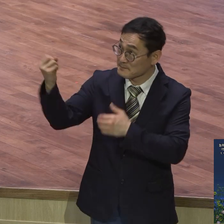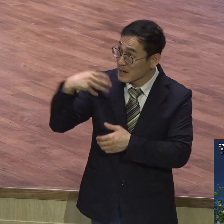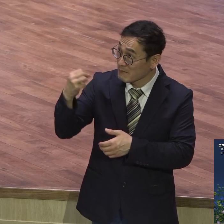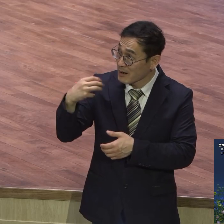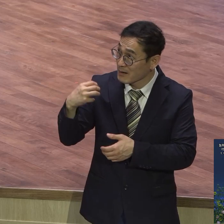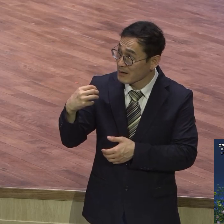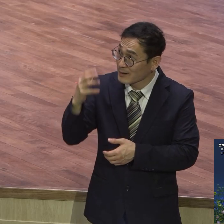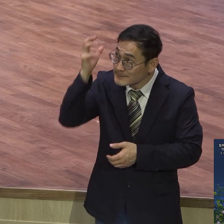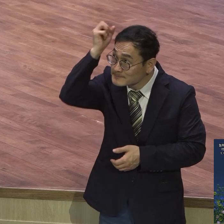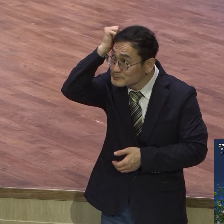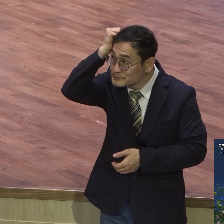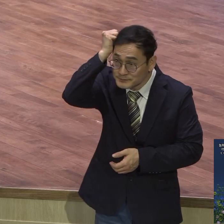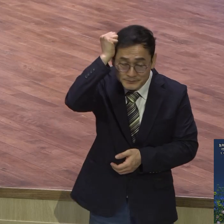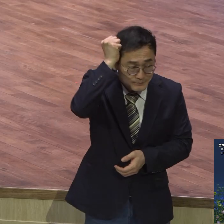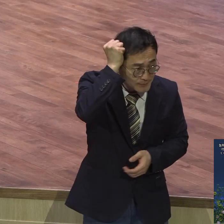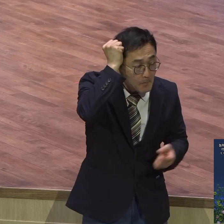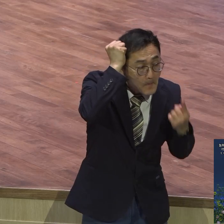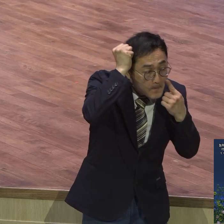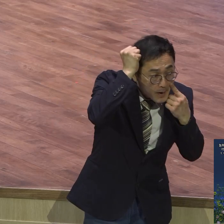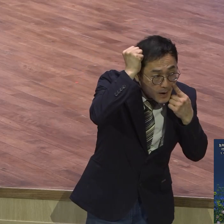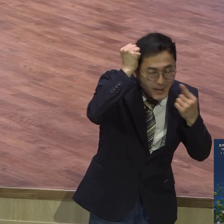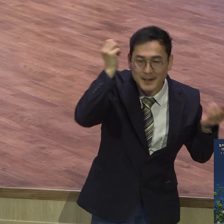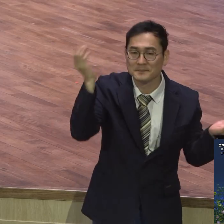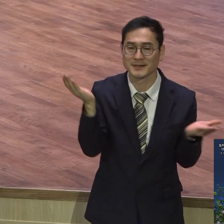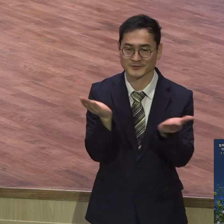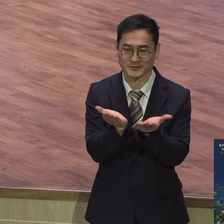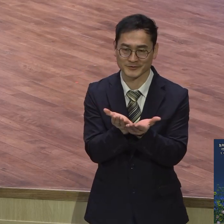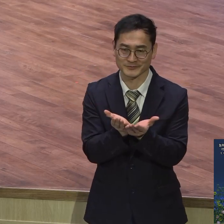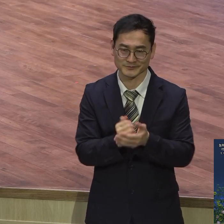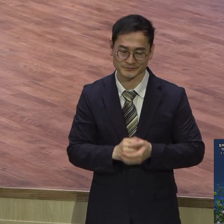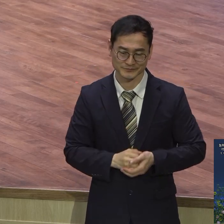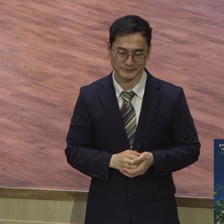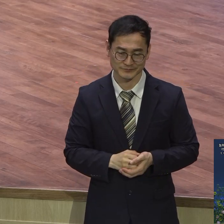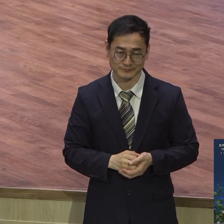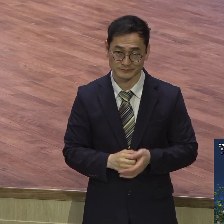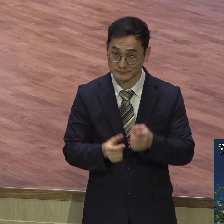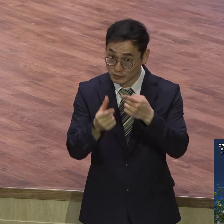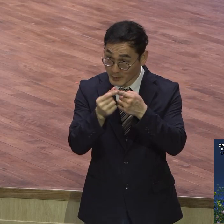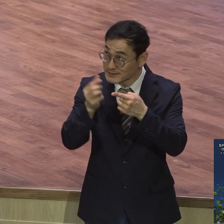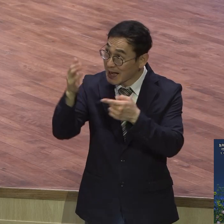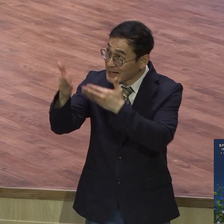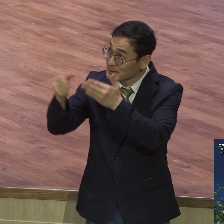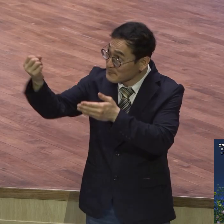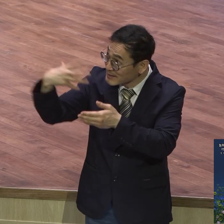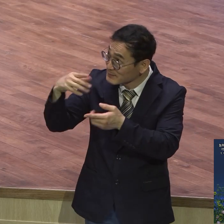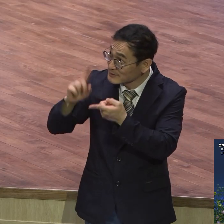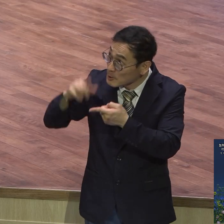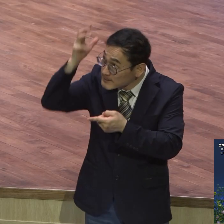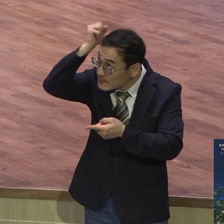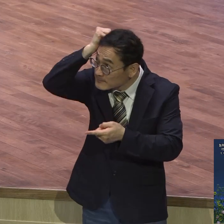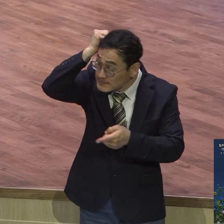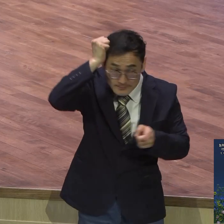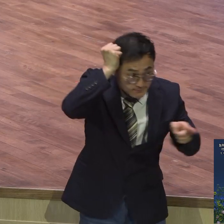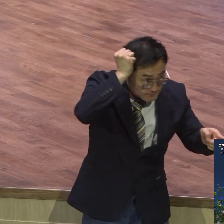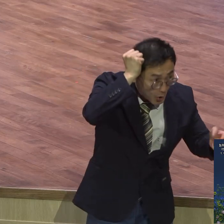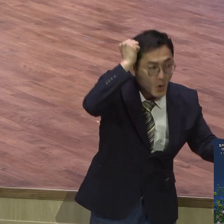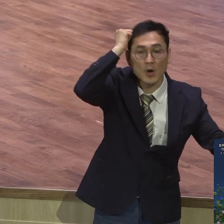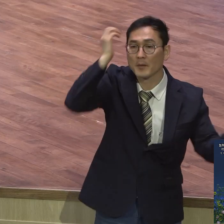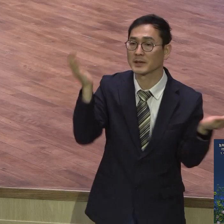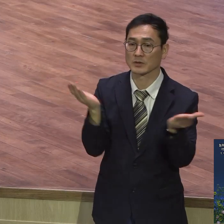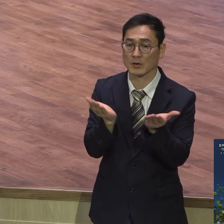그걸 기억하고 있다고 하면 그 땅을 그 내가 내게 주겠다. 그건 왜 기억을 못해요. 주겠다